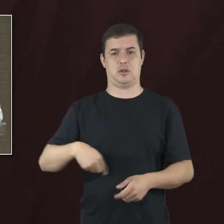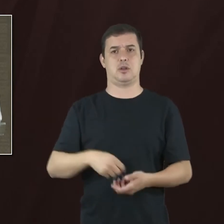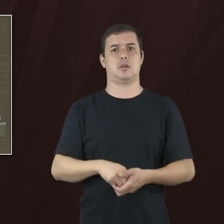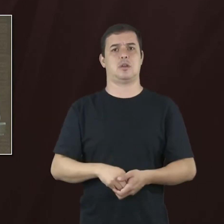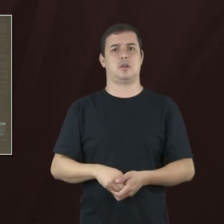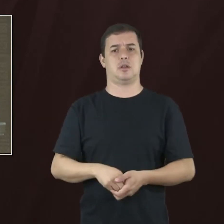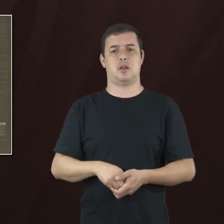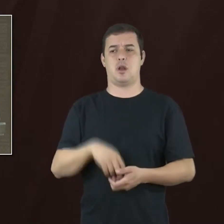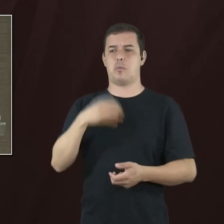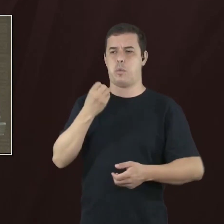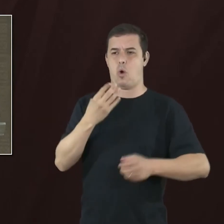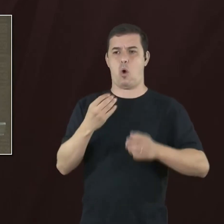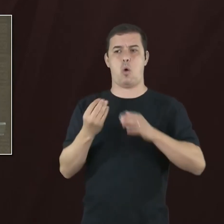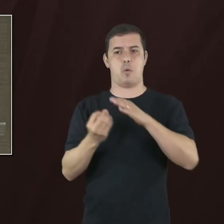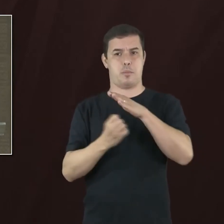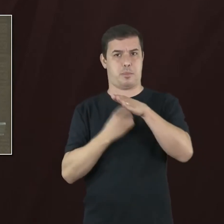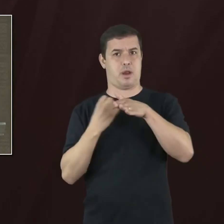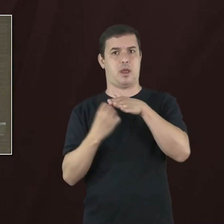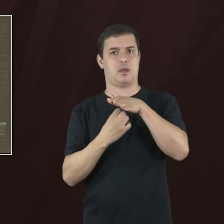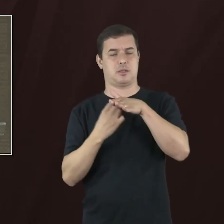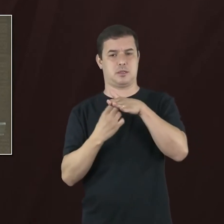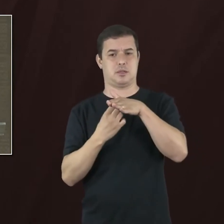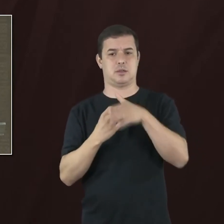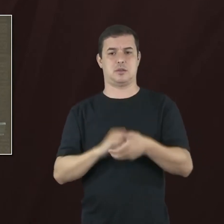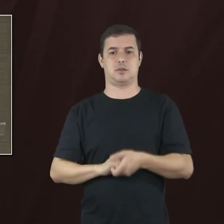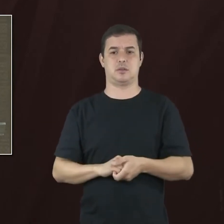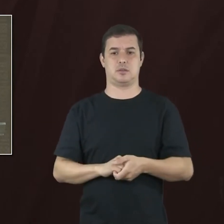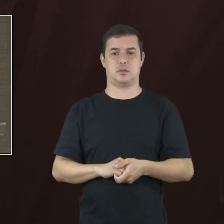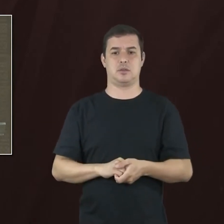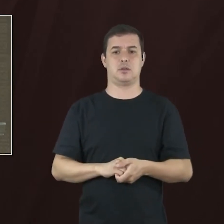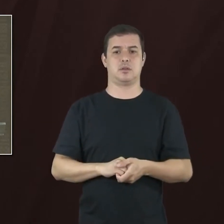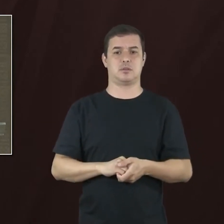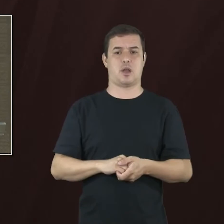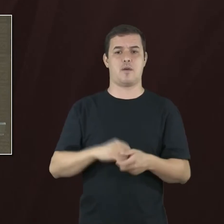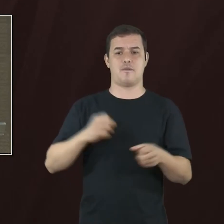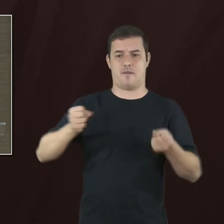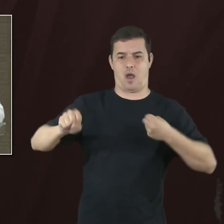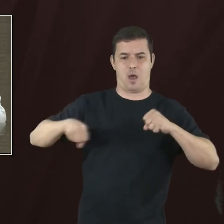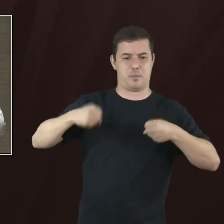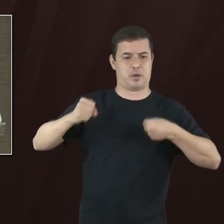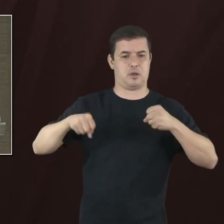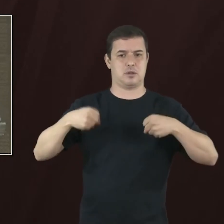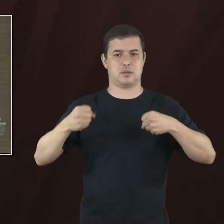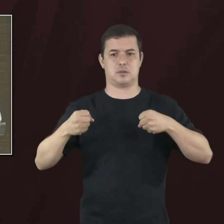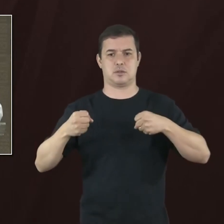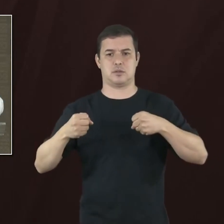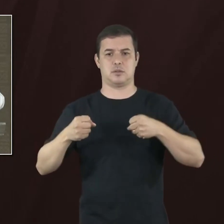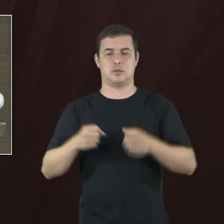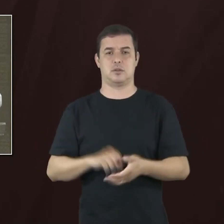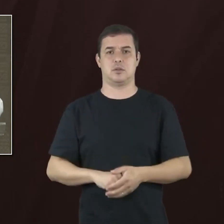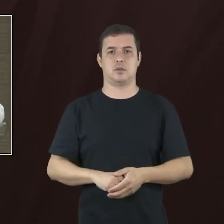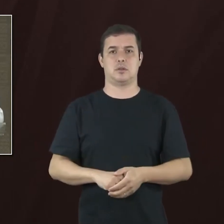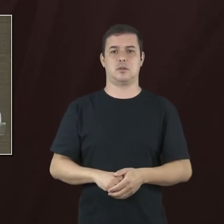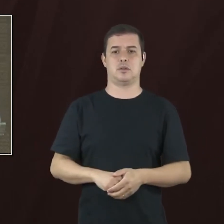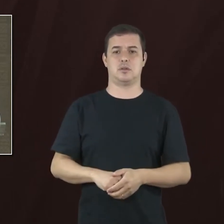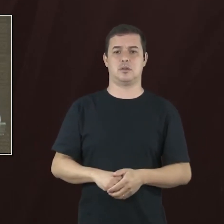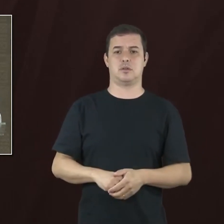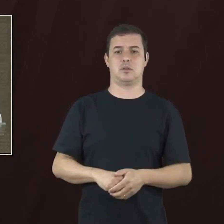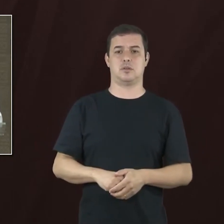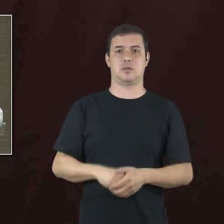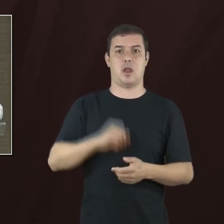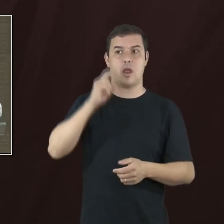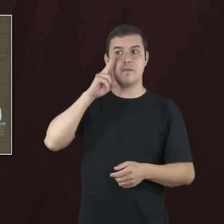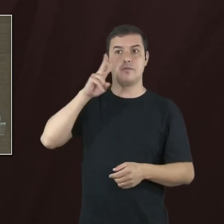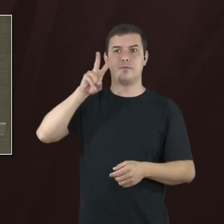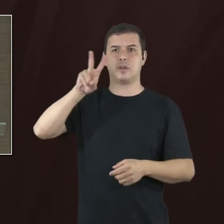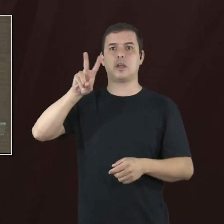ali, né, em Taiwan, e essa empresa tinha várias fábricas e dependia totalmente dele. Ele era um homem, né,